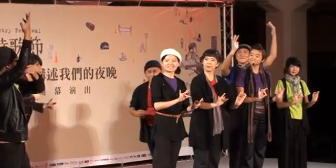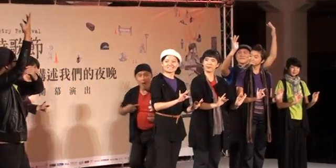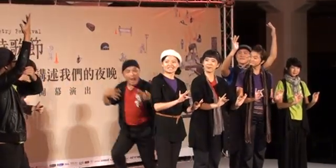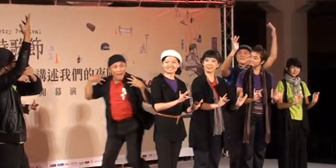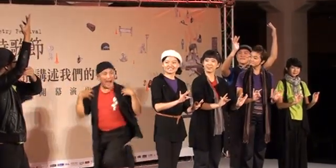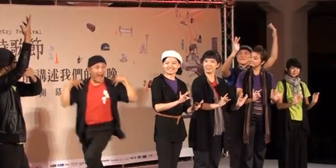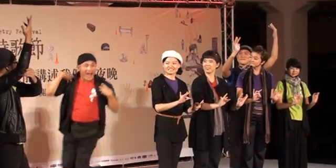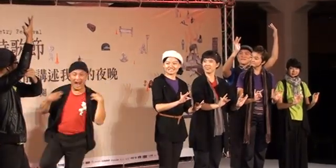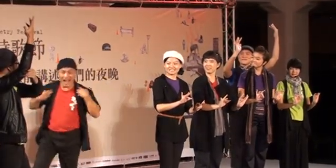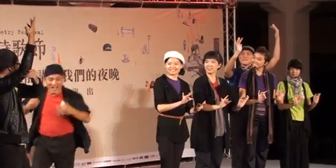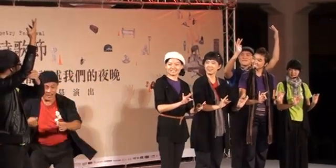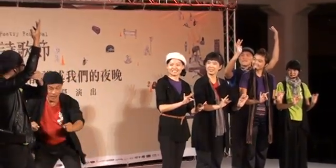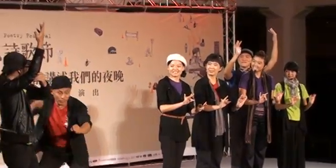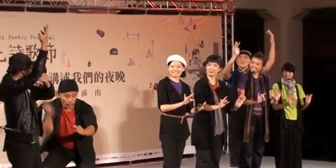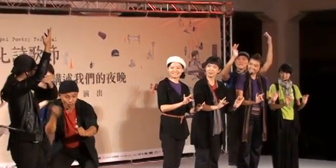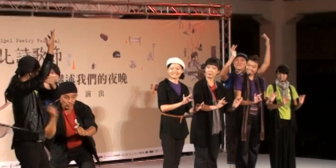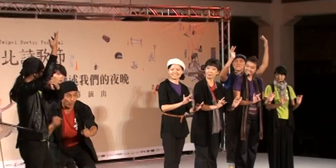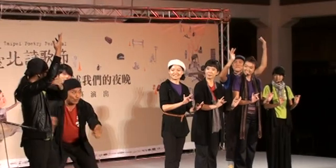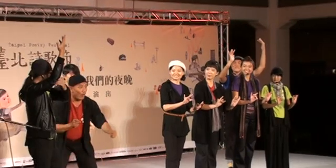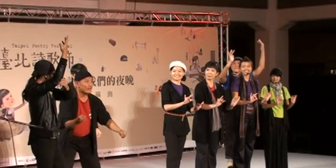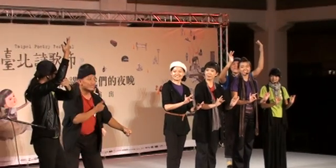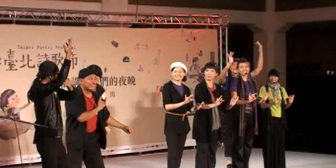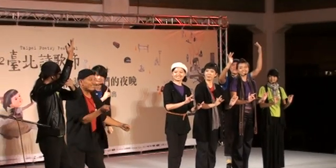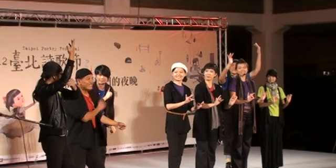我忙于雕塑自己，